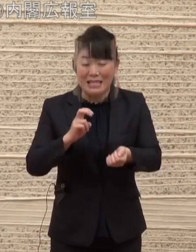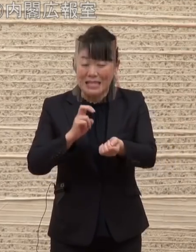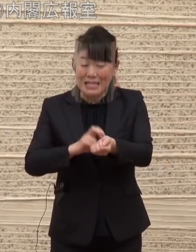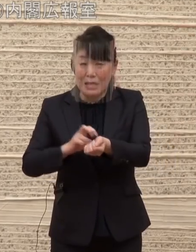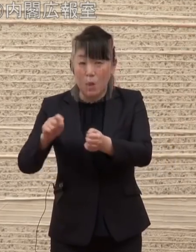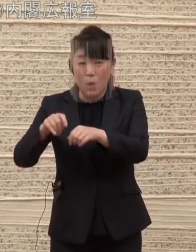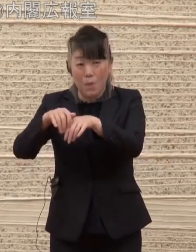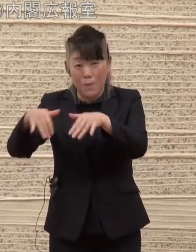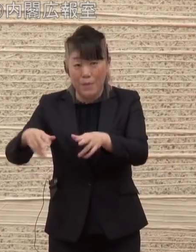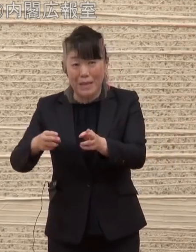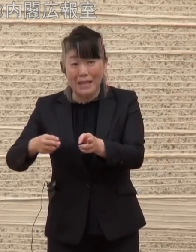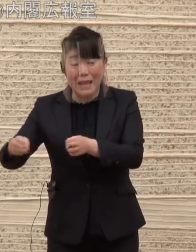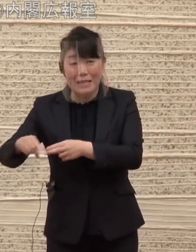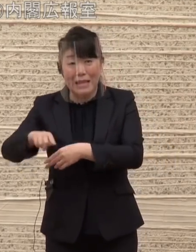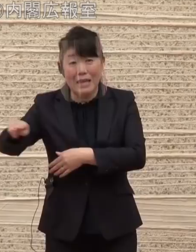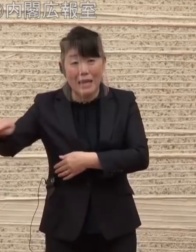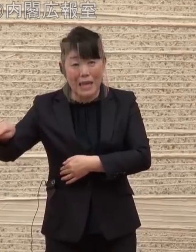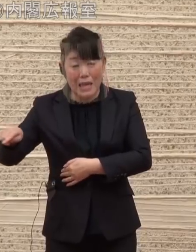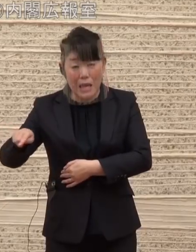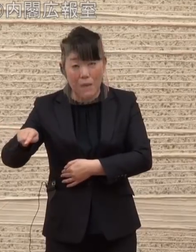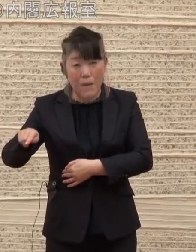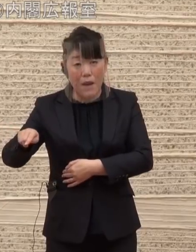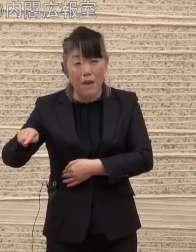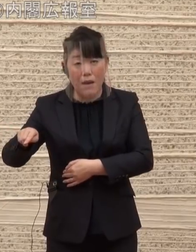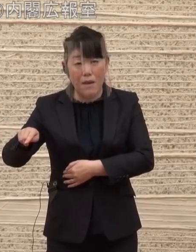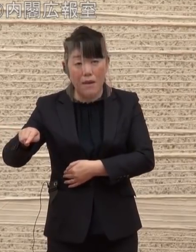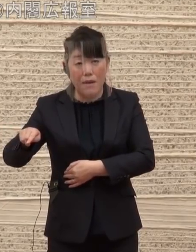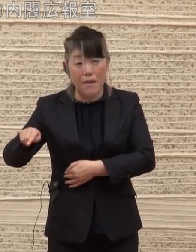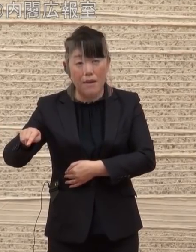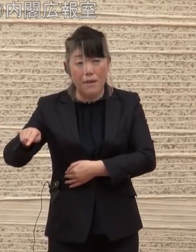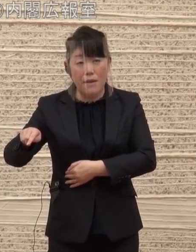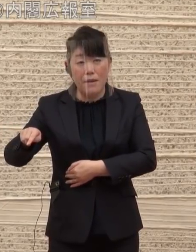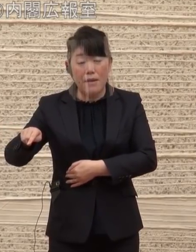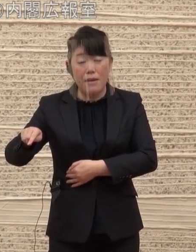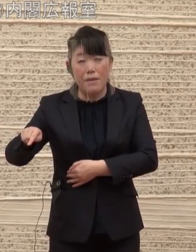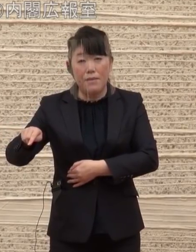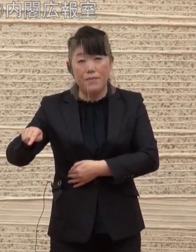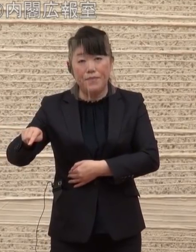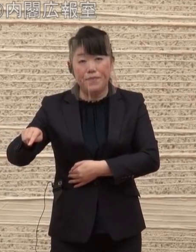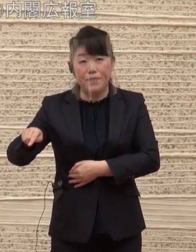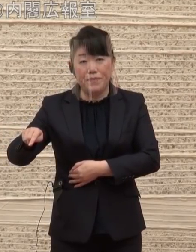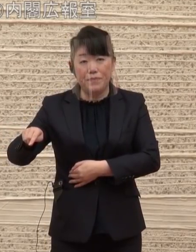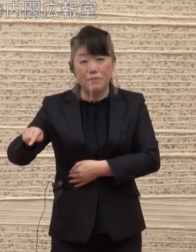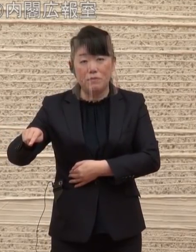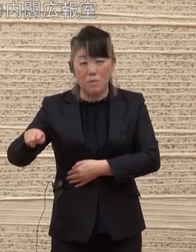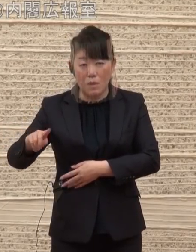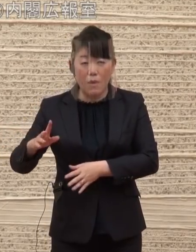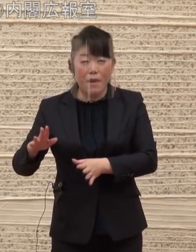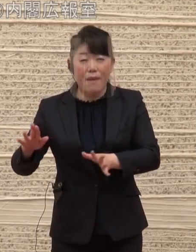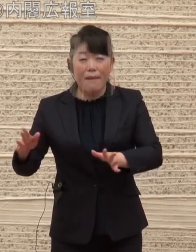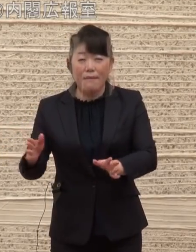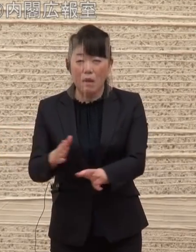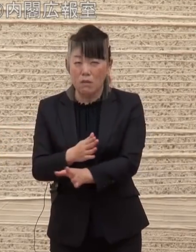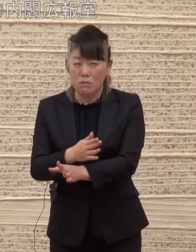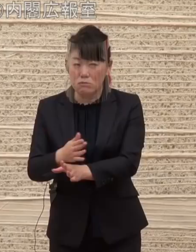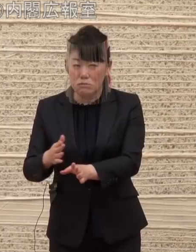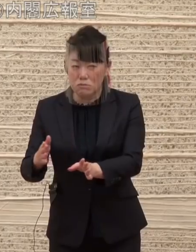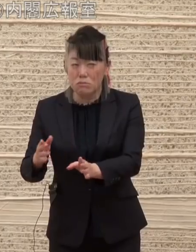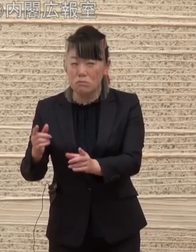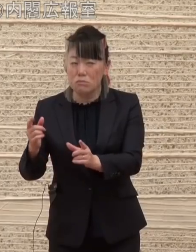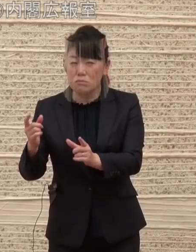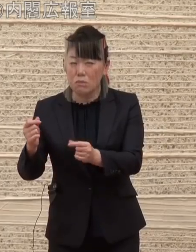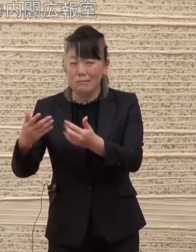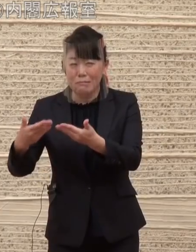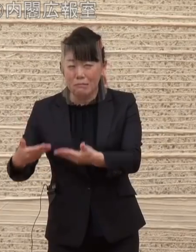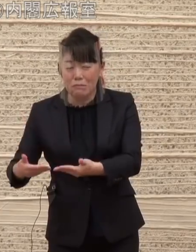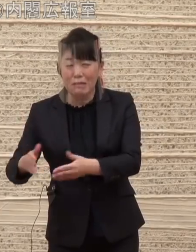今相当あるある意味においてはこの方余裕を持つ状況になっている